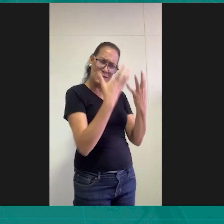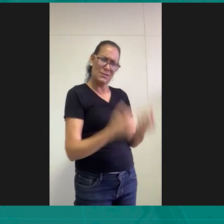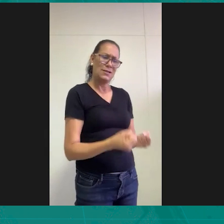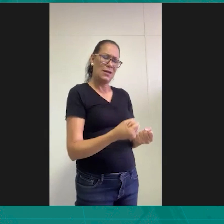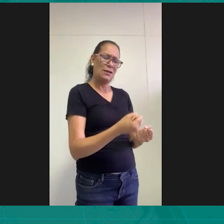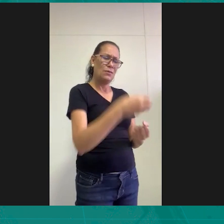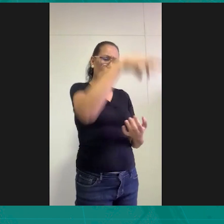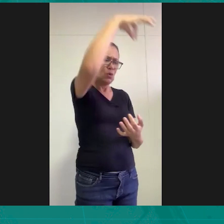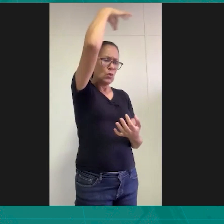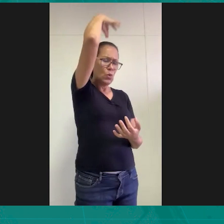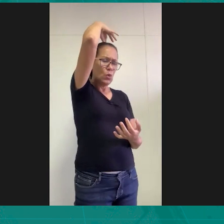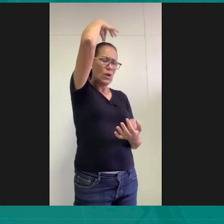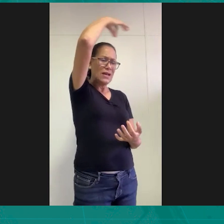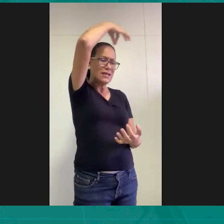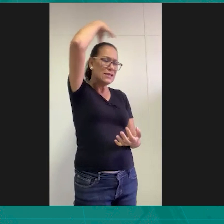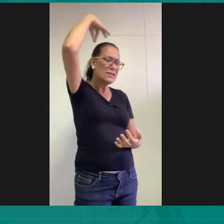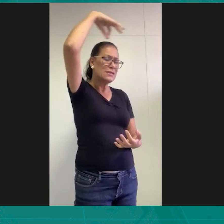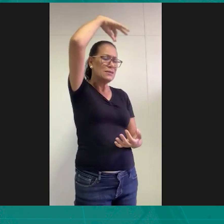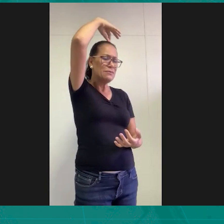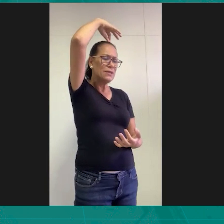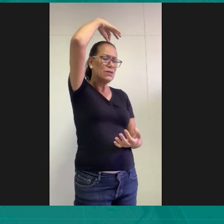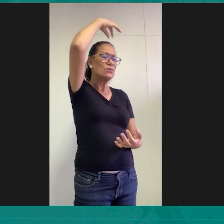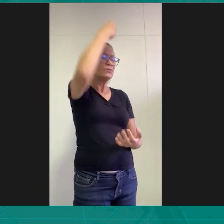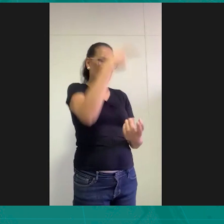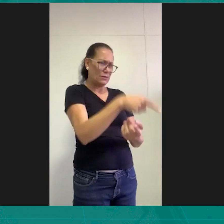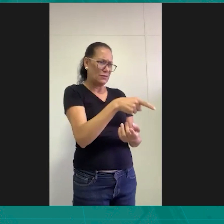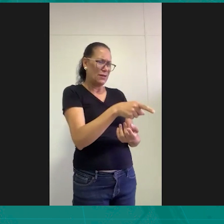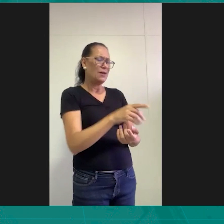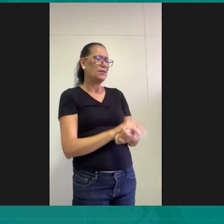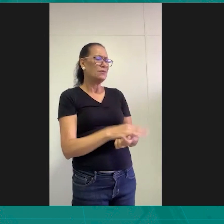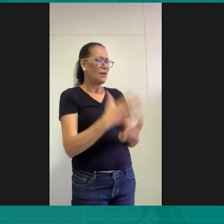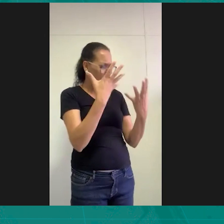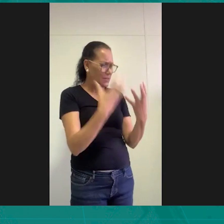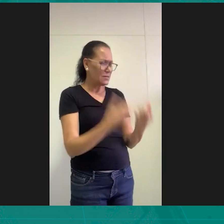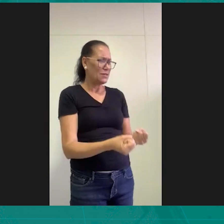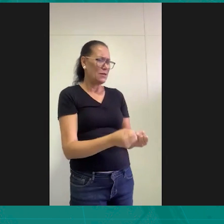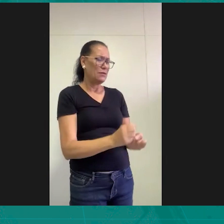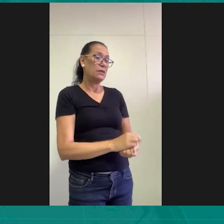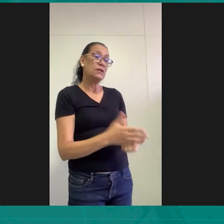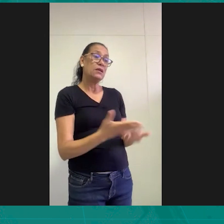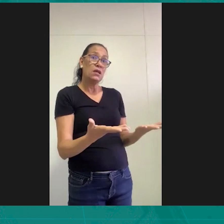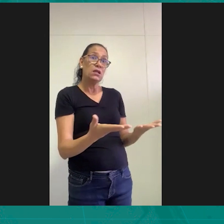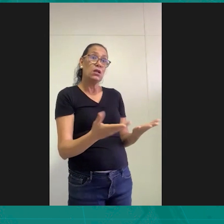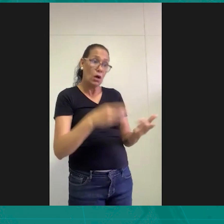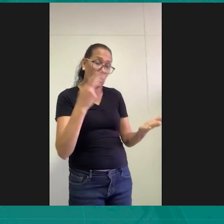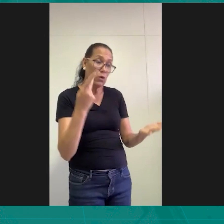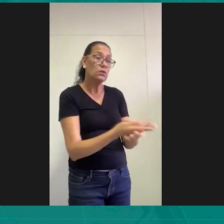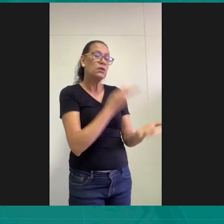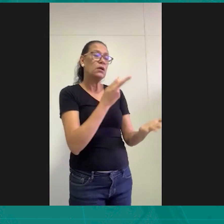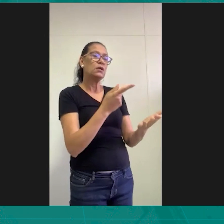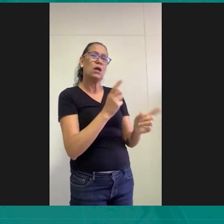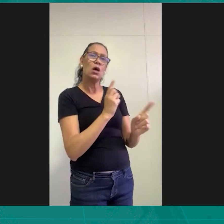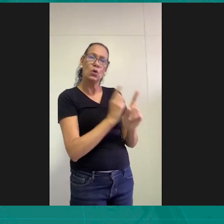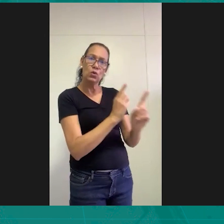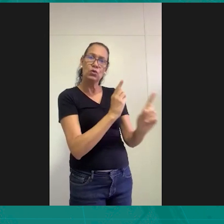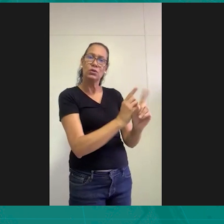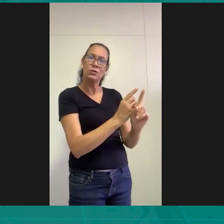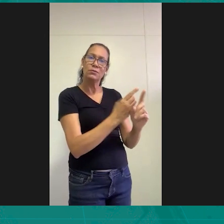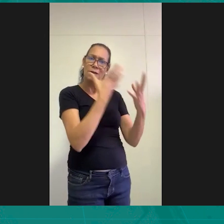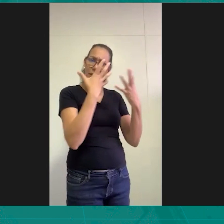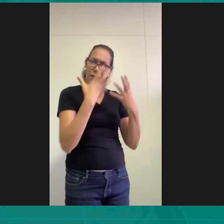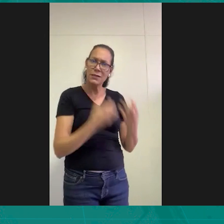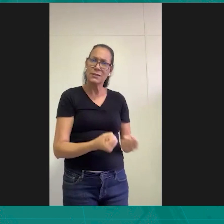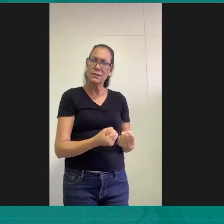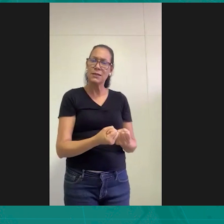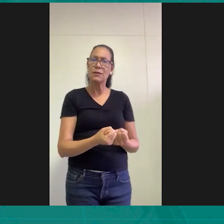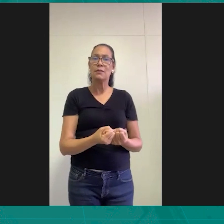que os discípulos receberam a Jesus como Espírito para dentro deles. O Espírito entrou